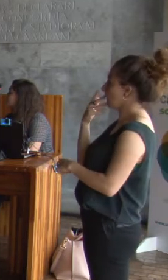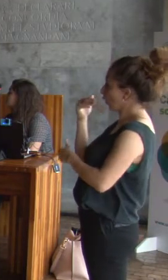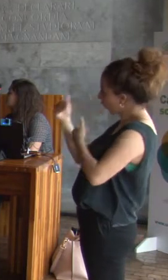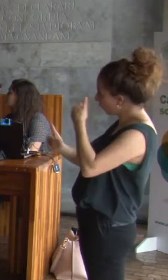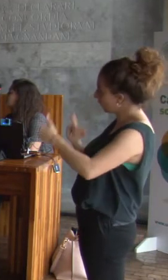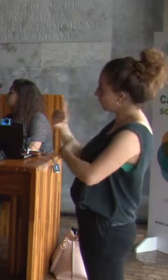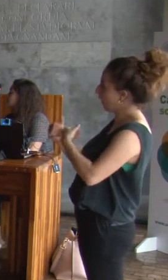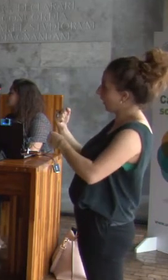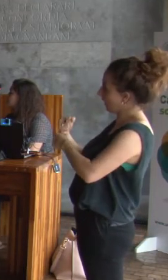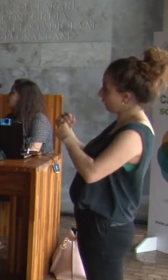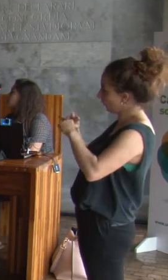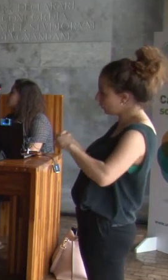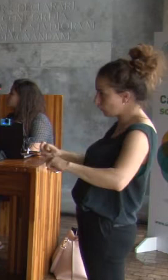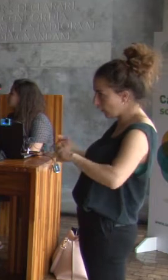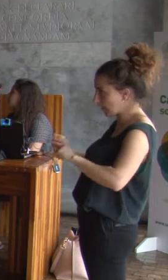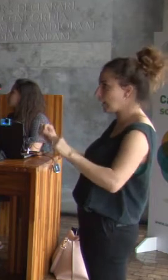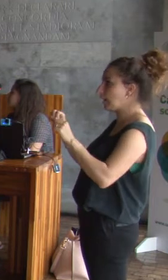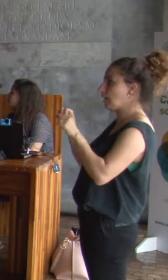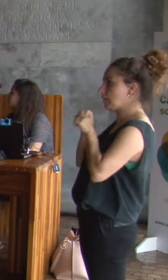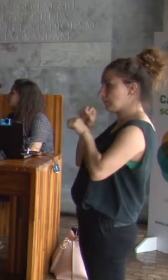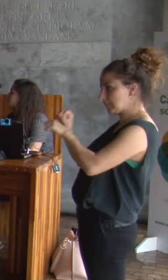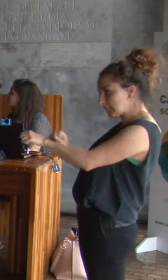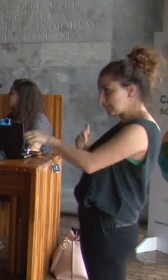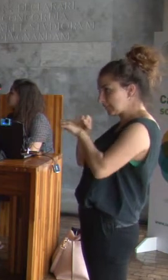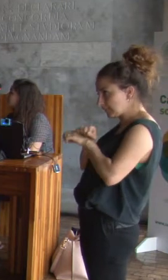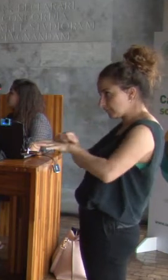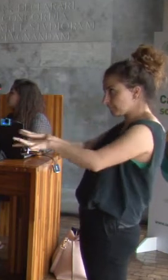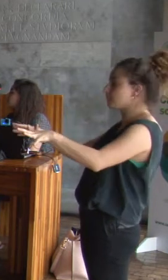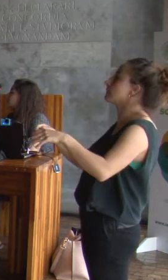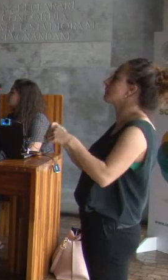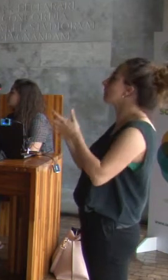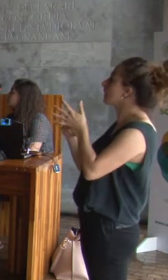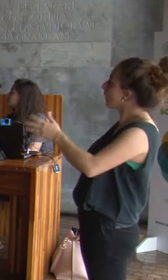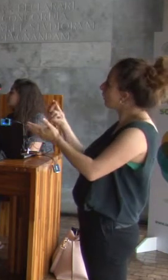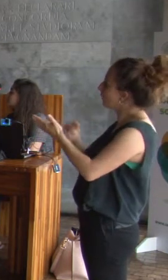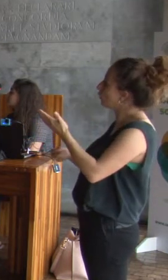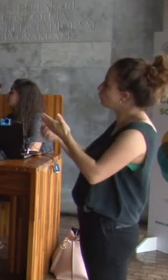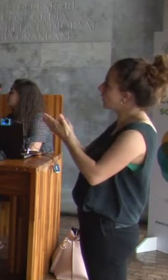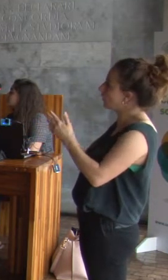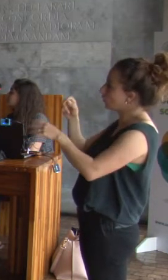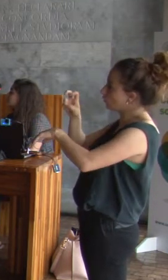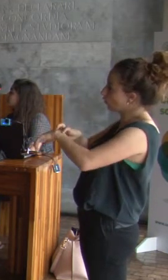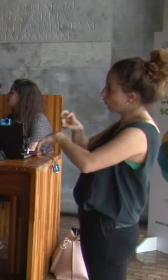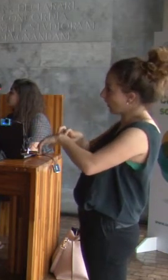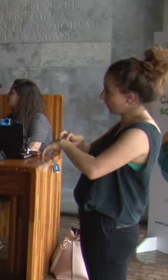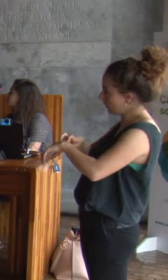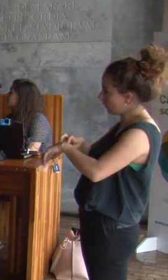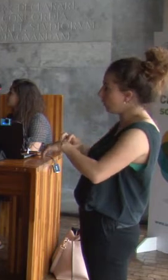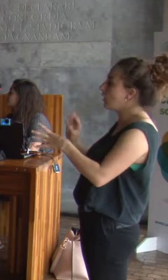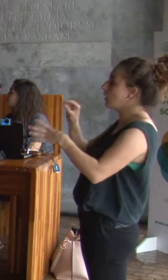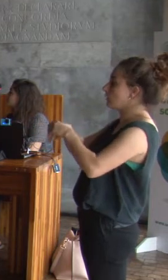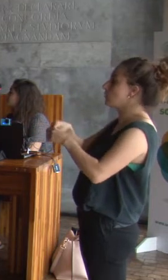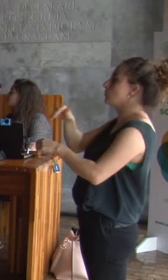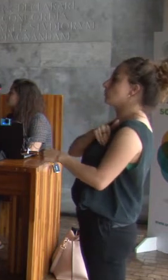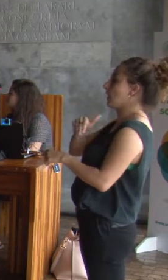continuare il mio lavoro di ricerca e sensibilizzazione presentando un progetto di dottorato sull'inclusione degli